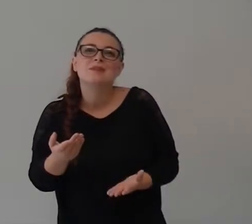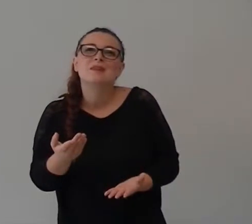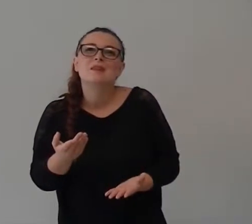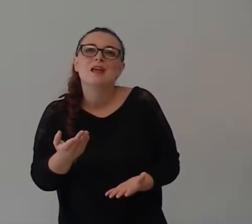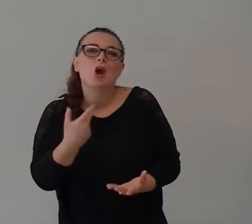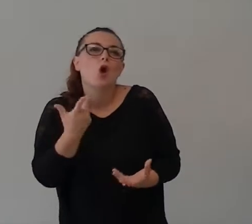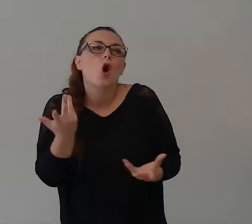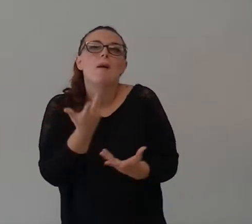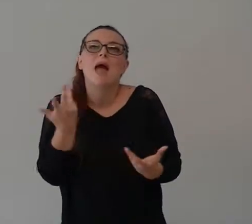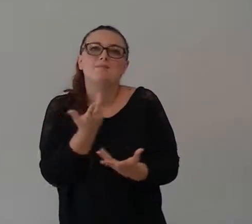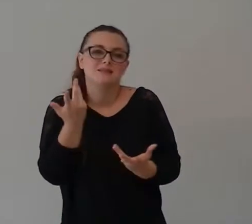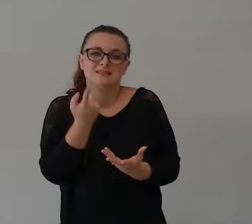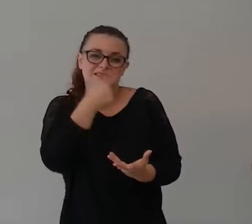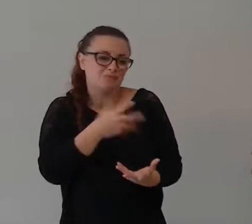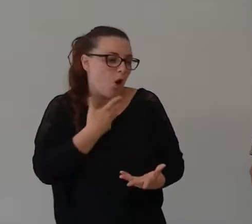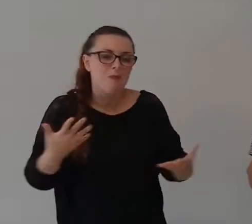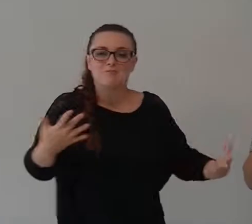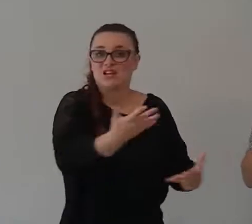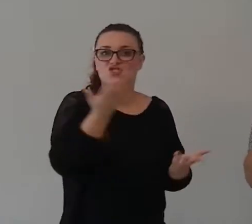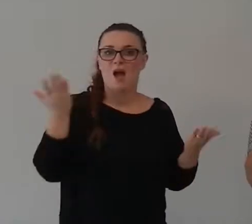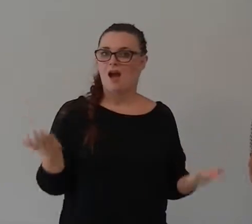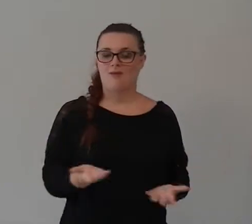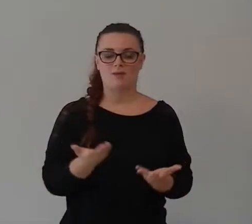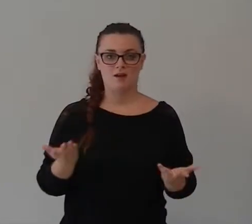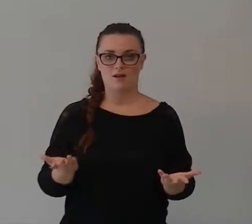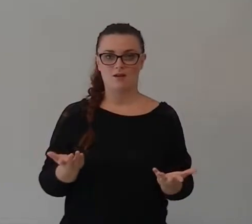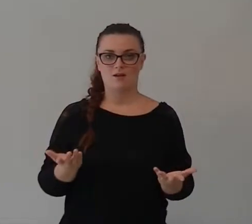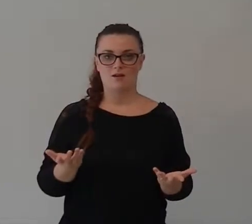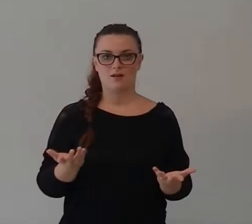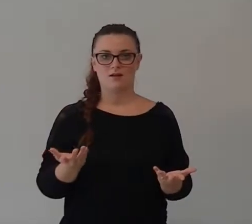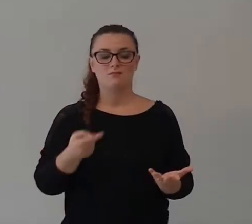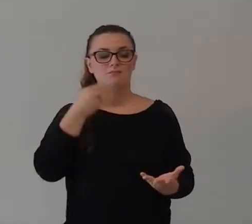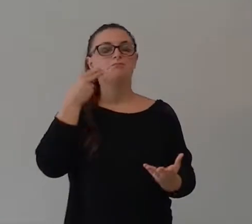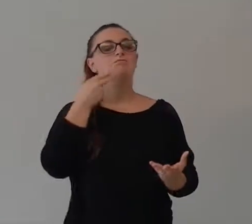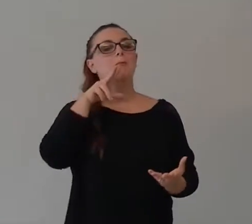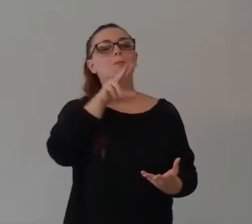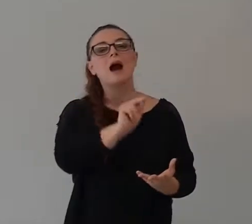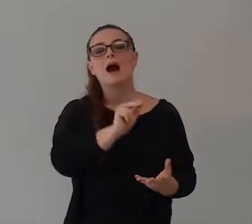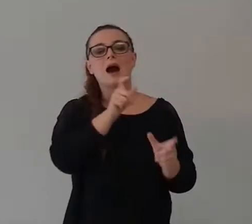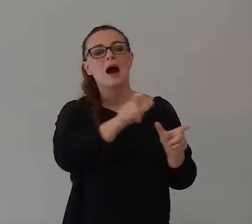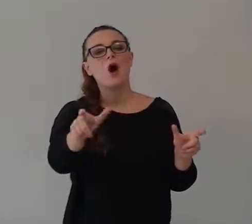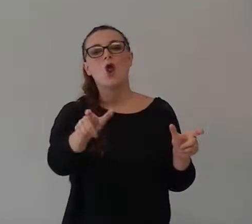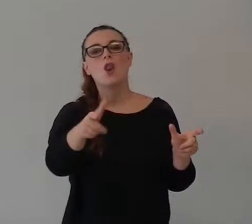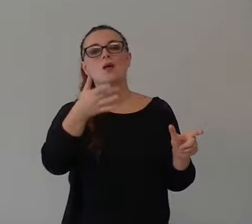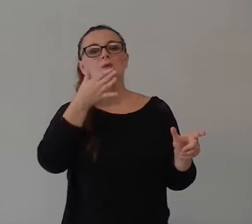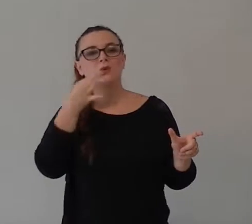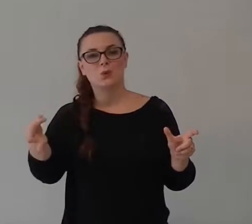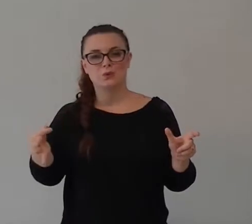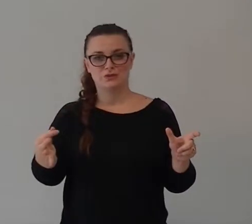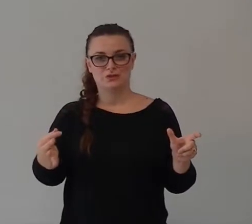Come credente, cerchi di vedere oltre quello che vedi con i tuoi